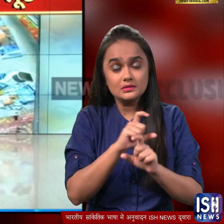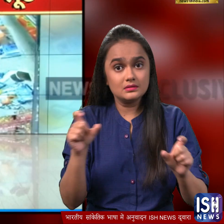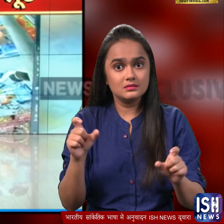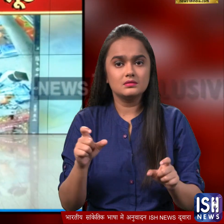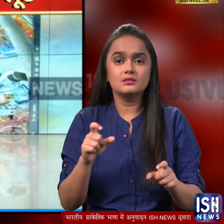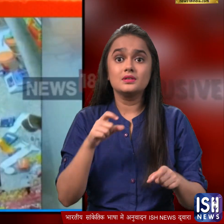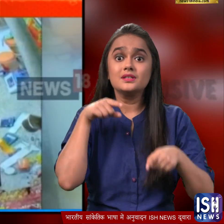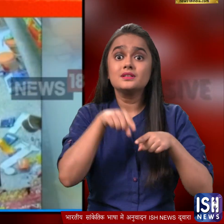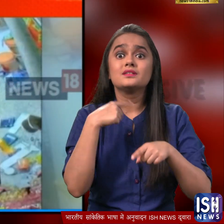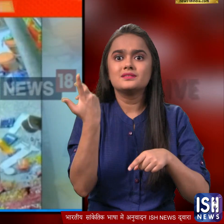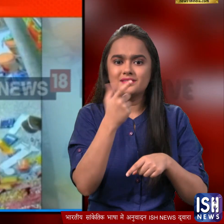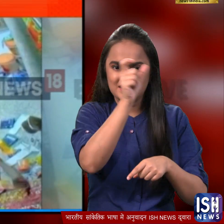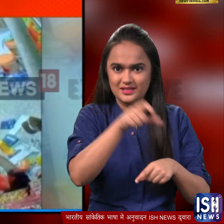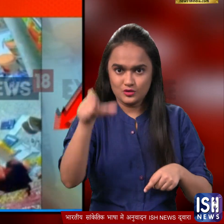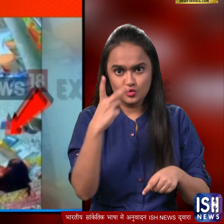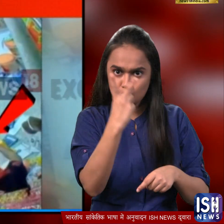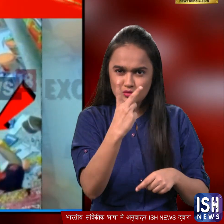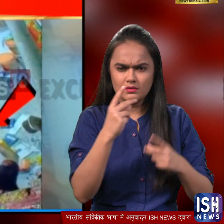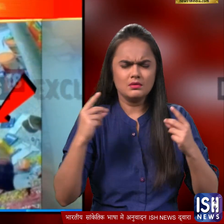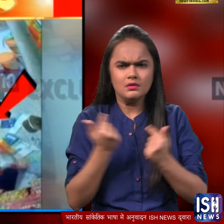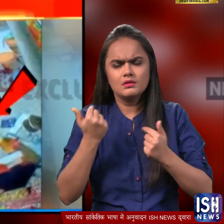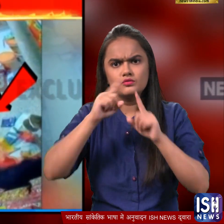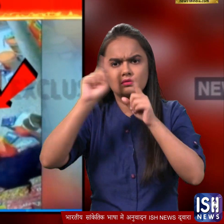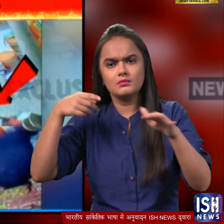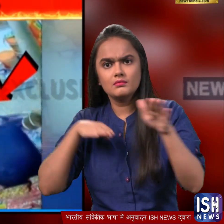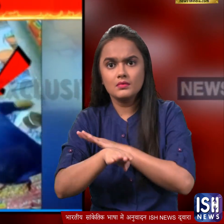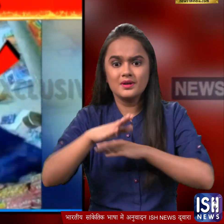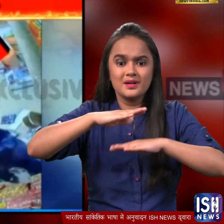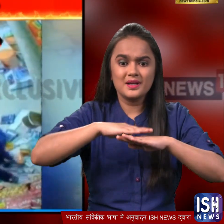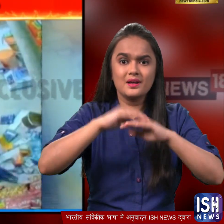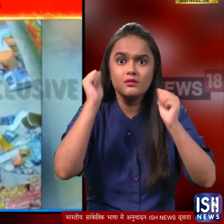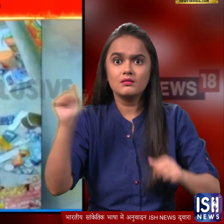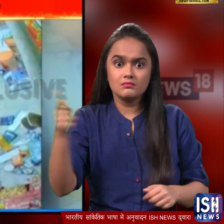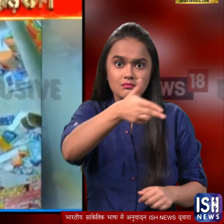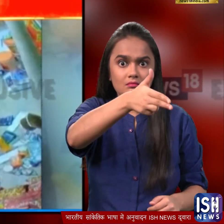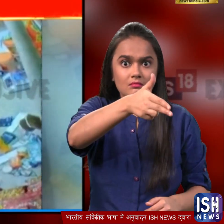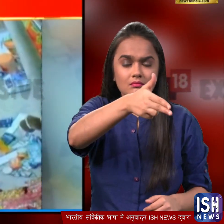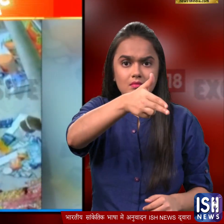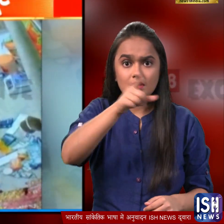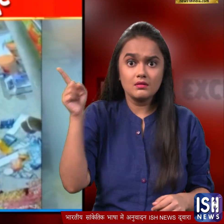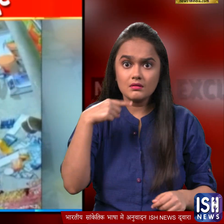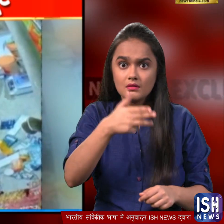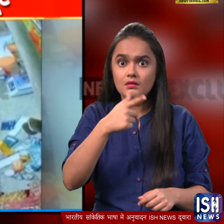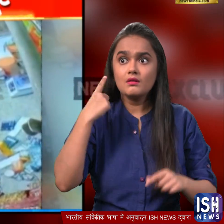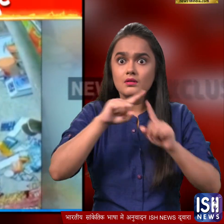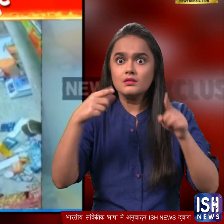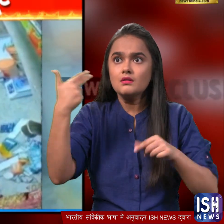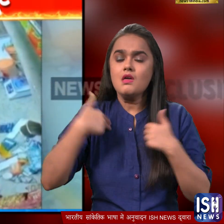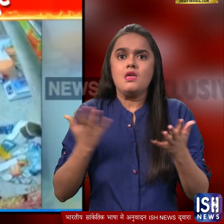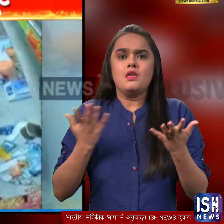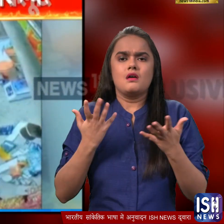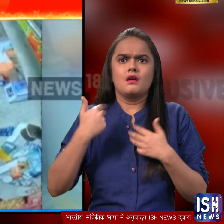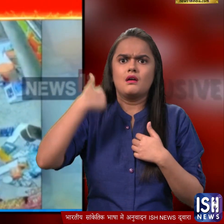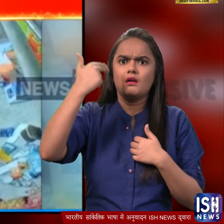कैद हो गई, जिसमें दिखा कि 2 लोग अचानक दुकान में घुस गए और उन्होंने काउंटर पर बैठे शख्स पर बंदूक तान दी, जिसे